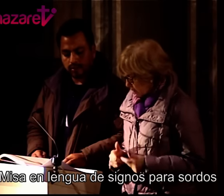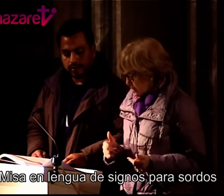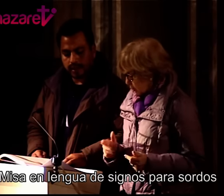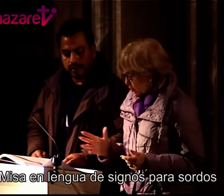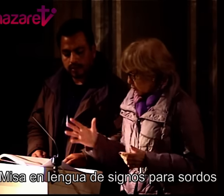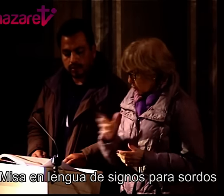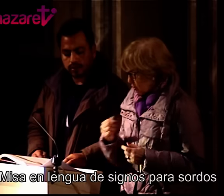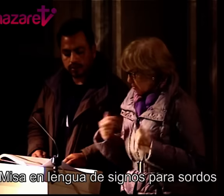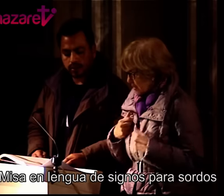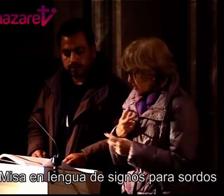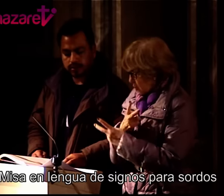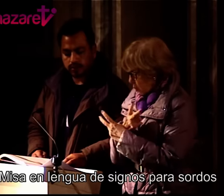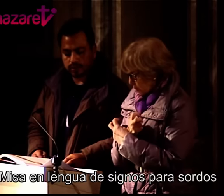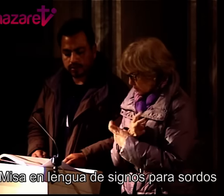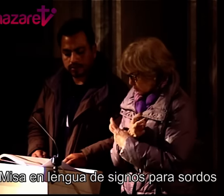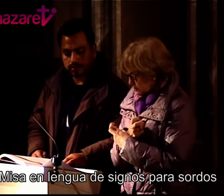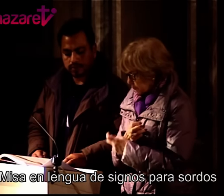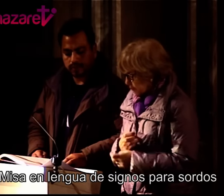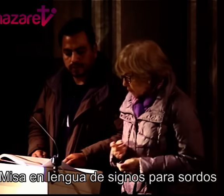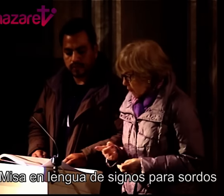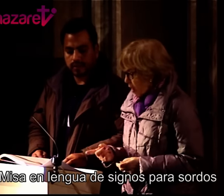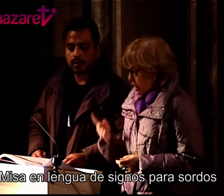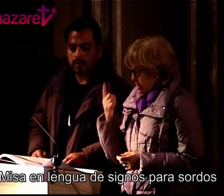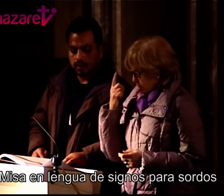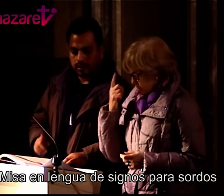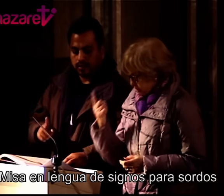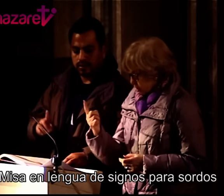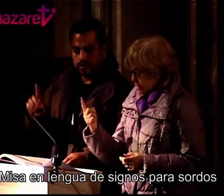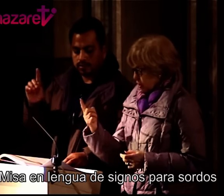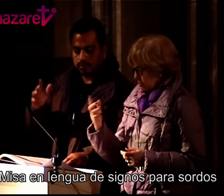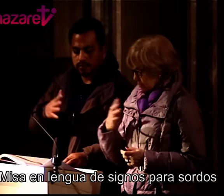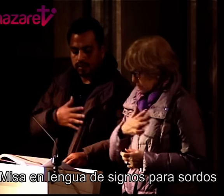pero puedo contar todos mis huesos.